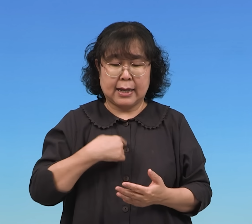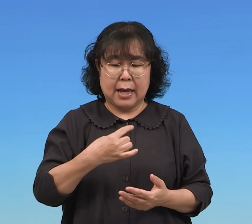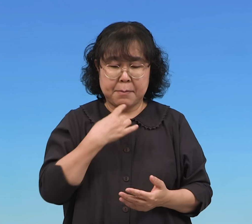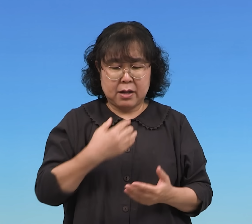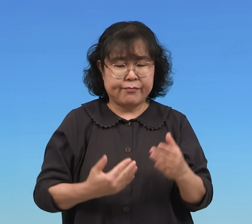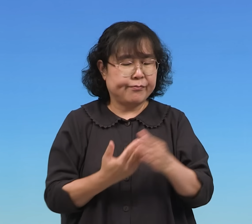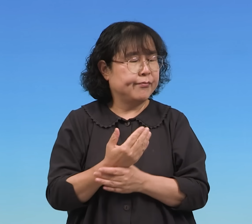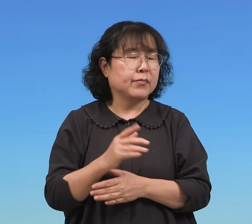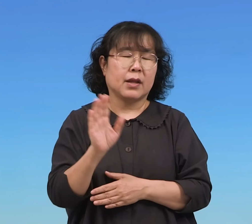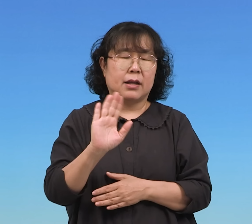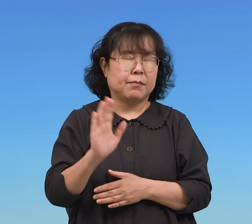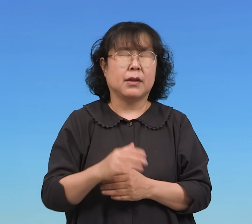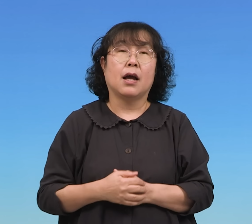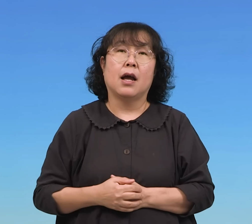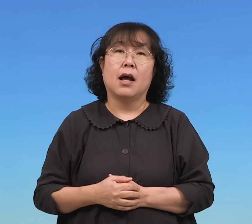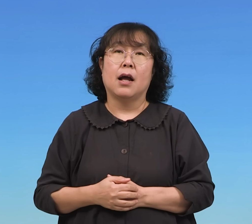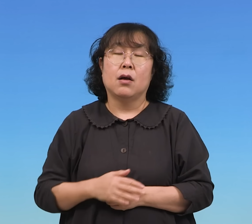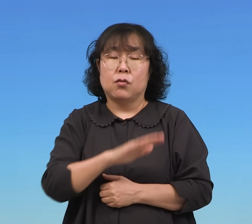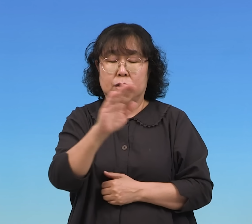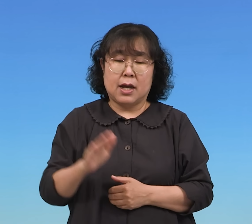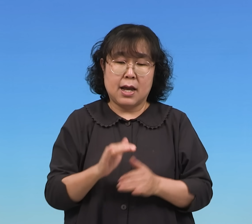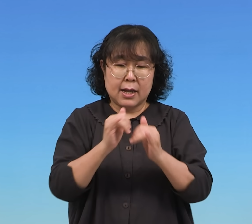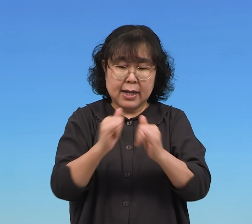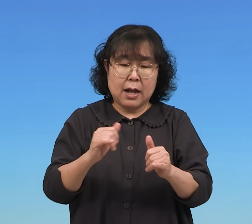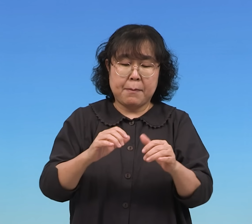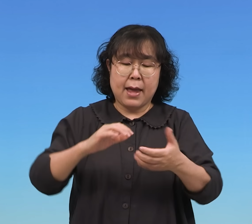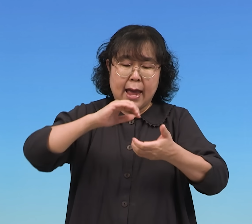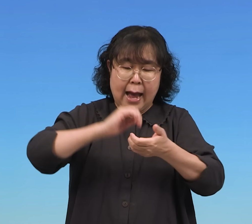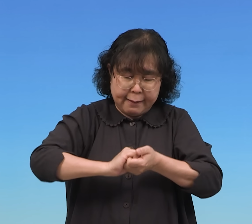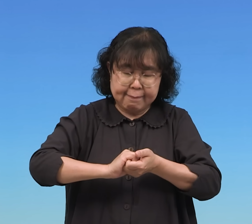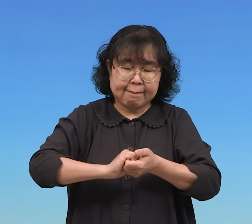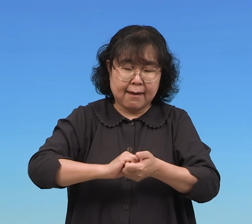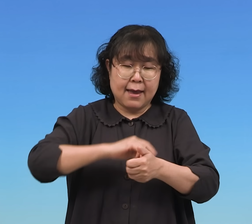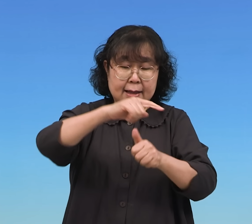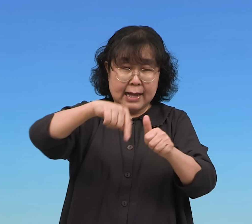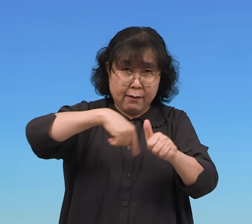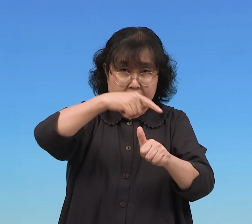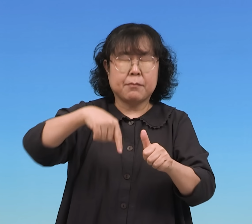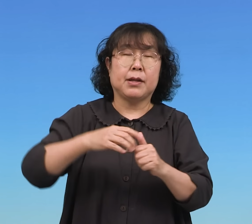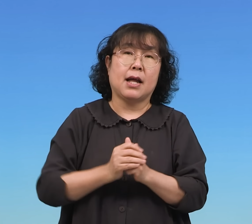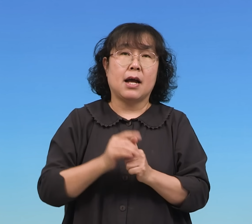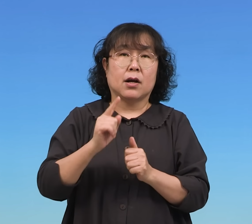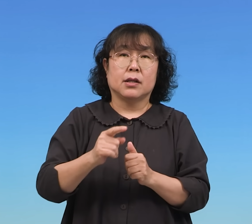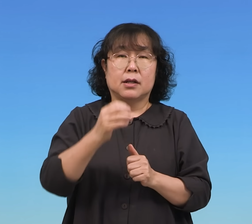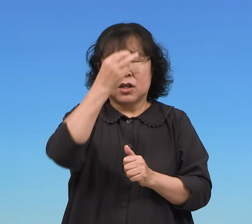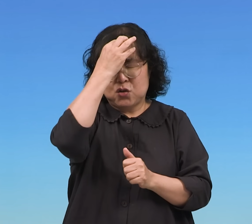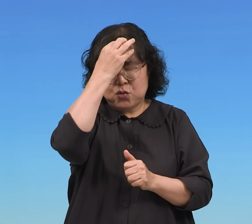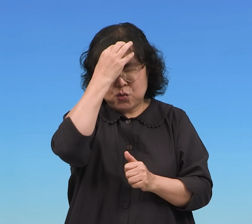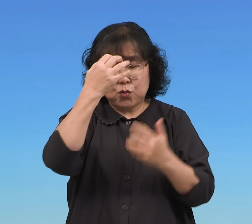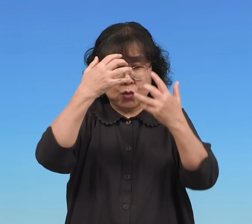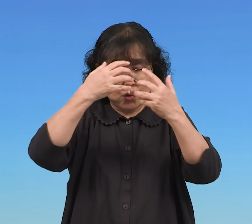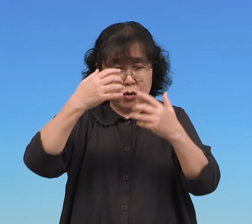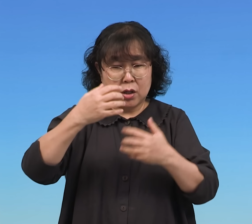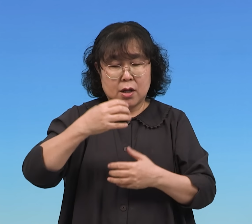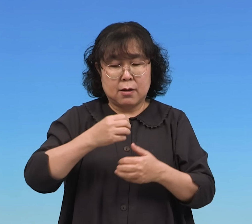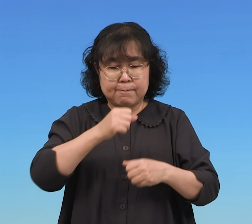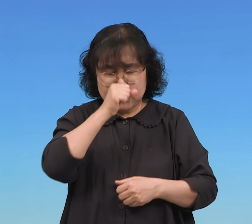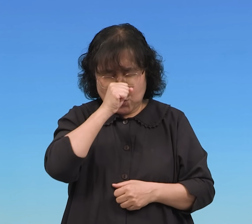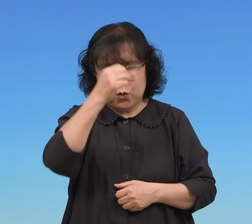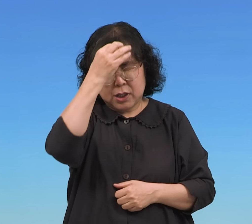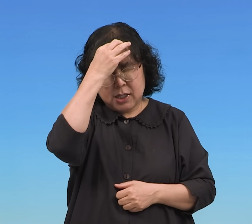일어나는 게 아니라 이게 우리 인간의 한계 상황이에요. 이 한계 상황을 가지고 순기능으로 가야 돼요. 낙심하고 좌절로